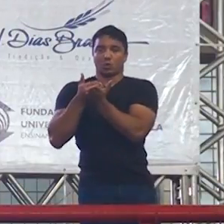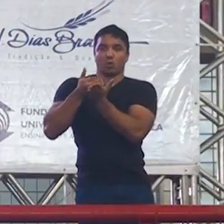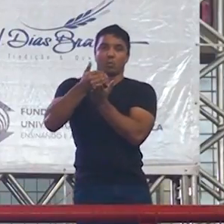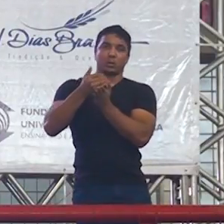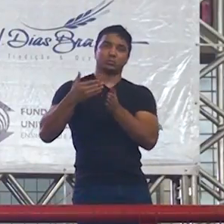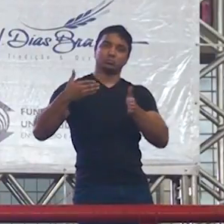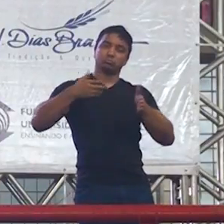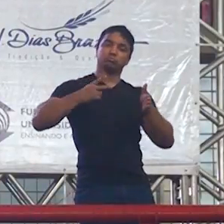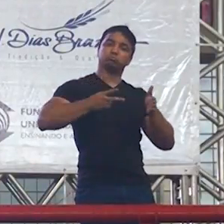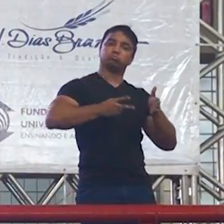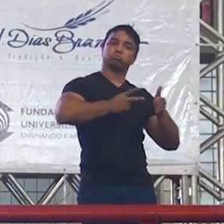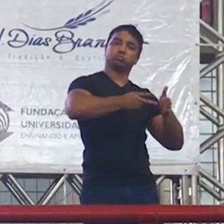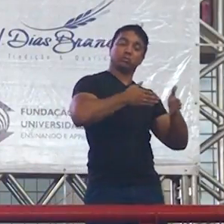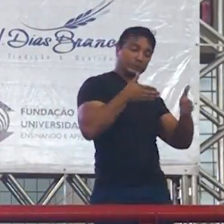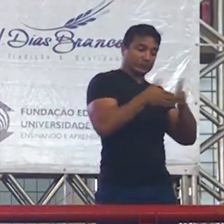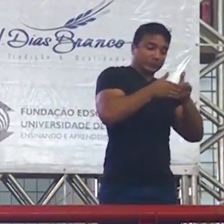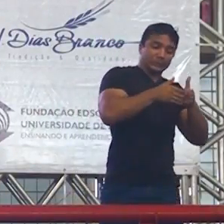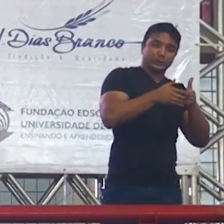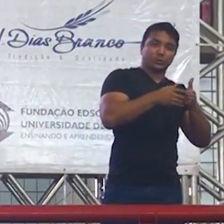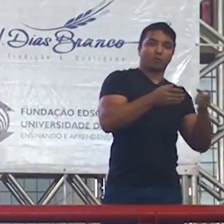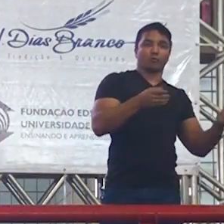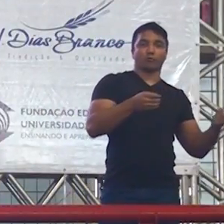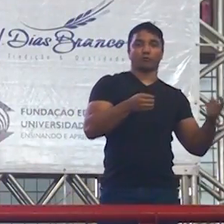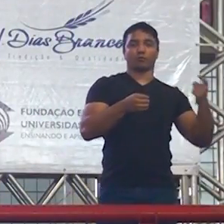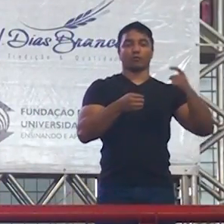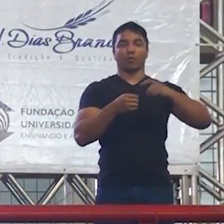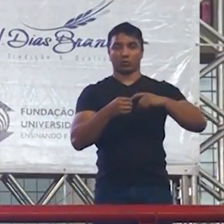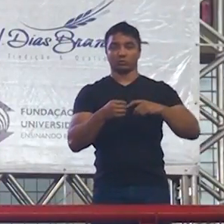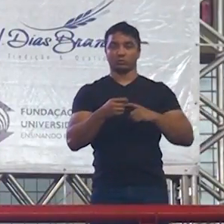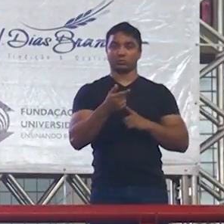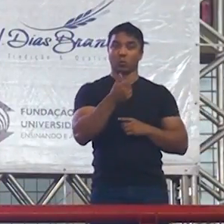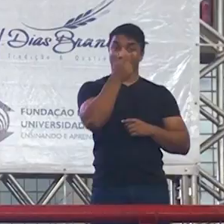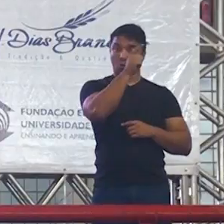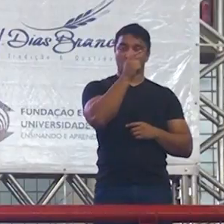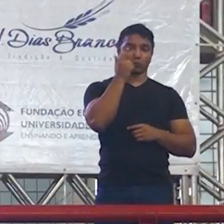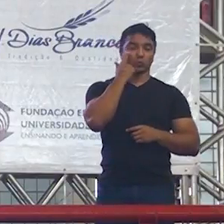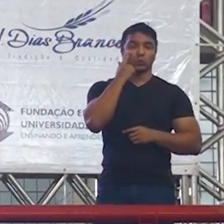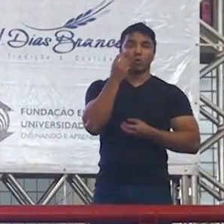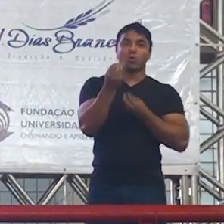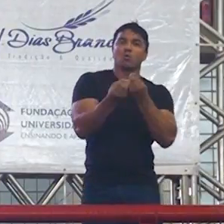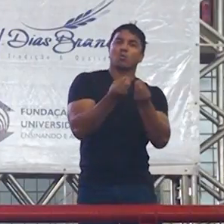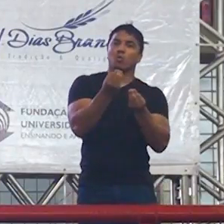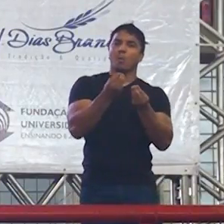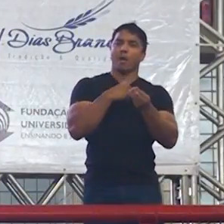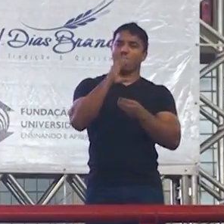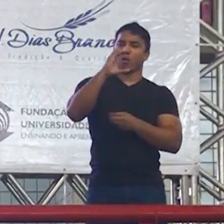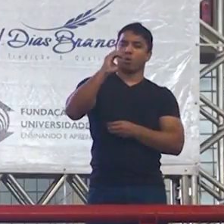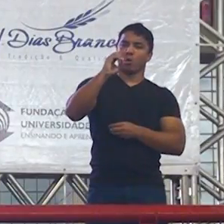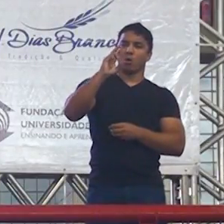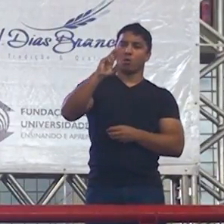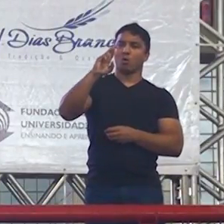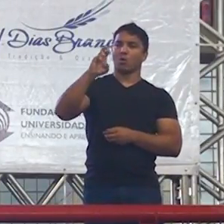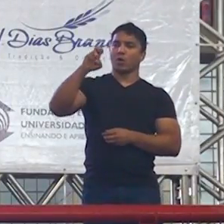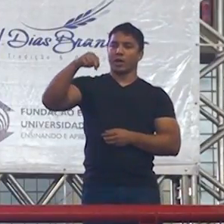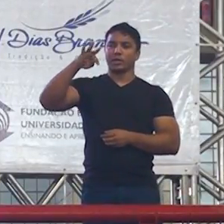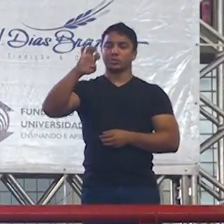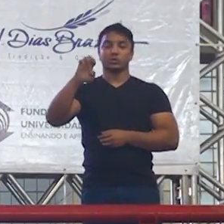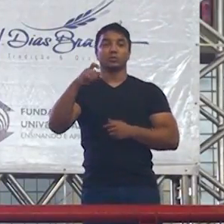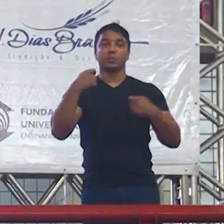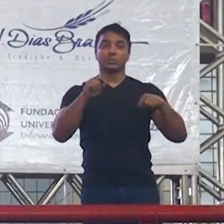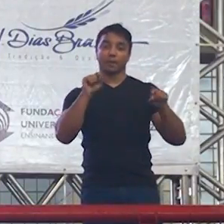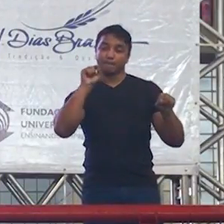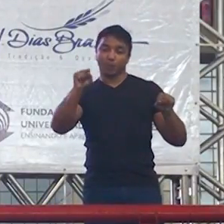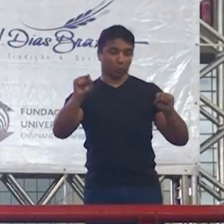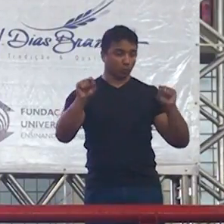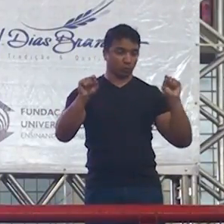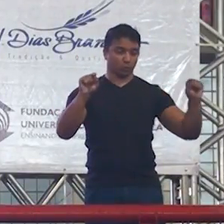encontra uma resistência e volta para outro ponto. para ter uma corrente elétrica, é necessário que esses